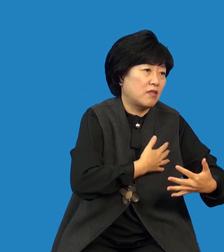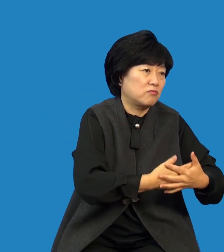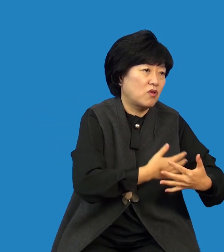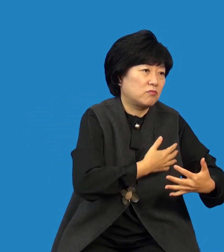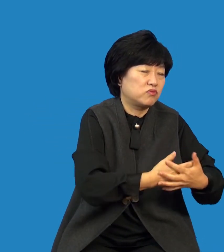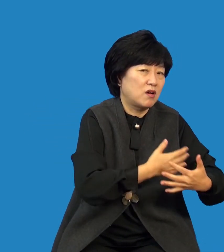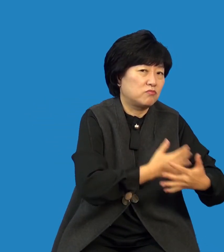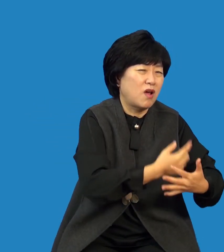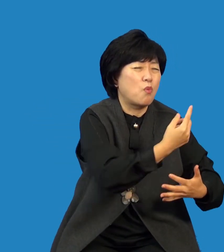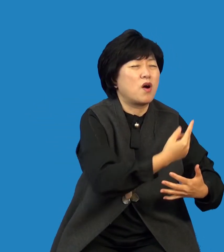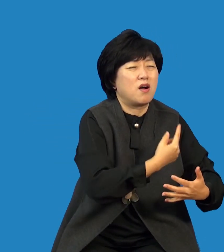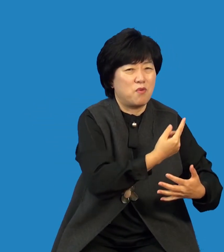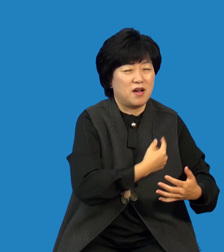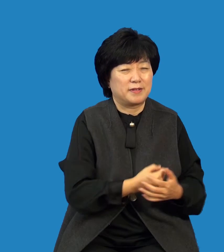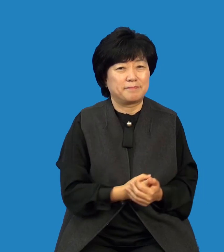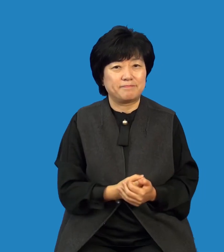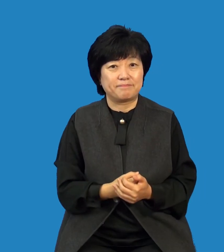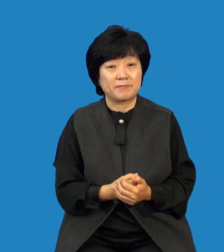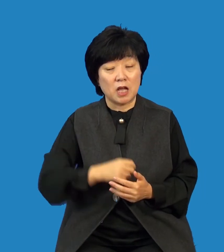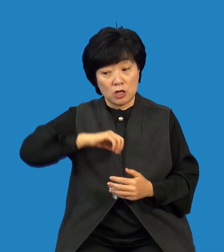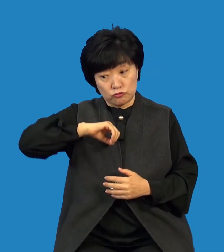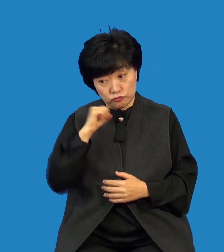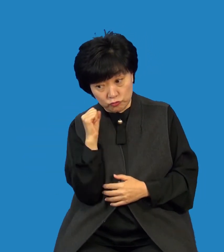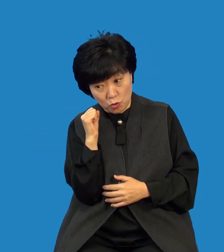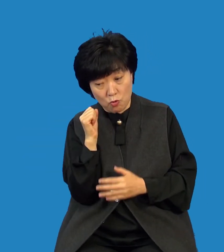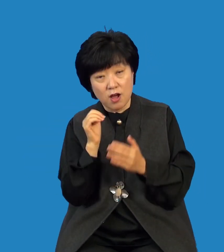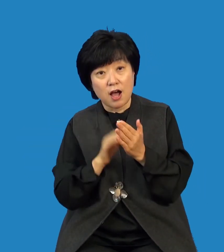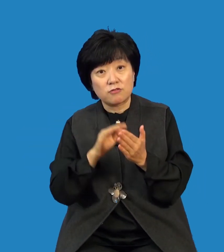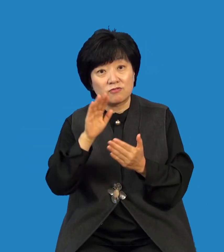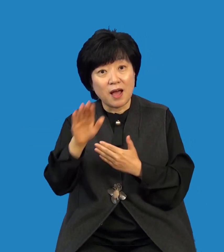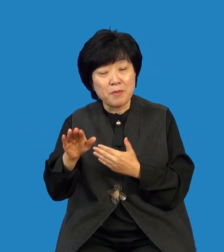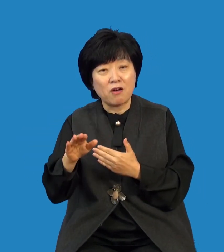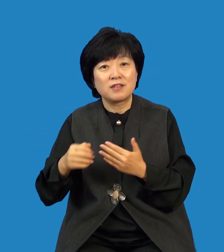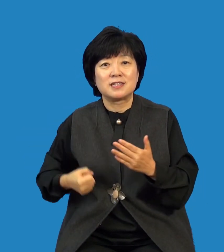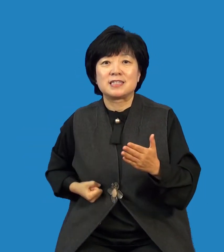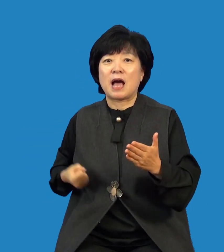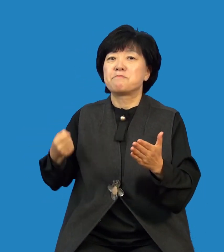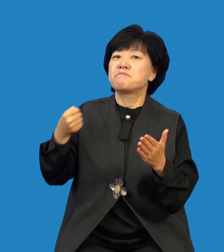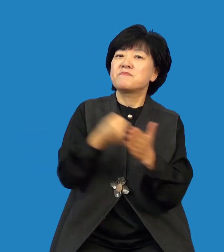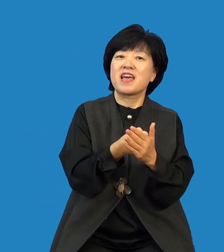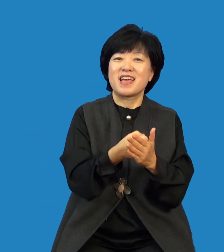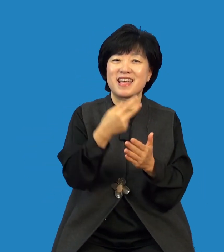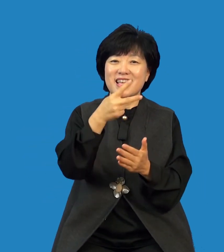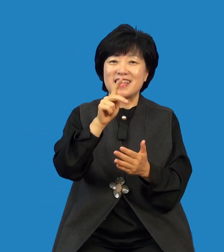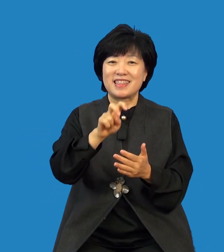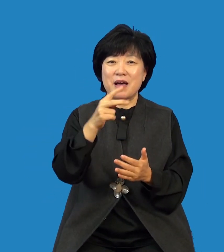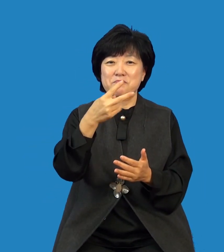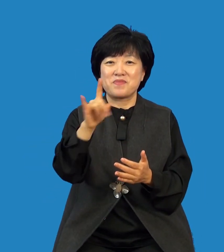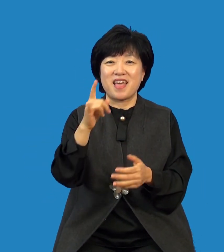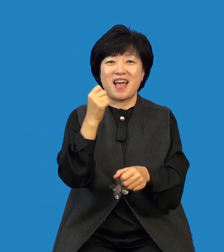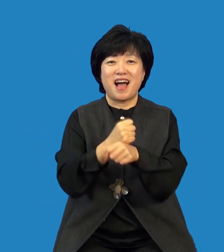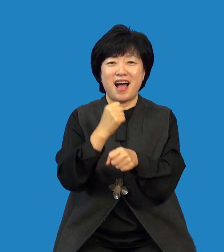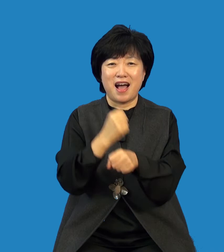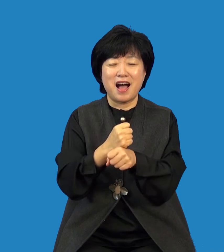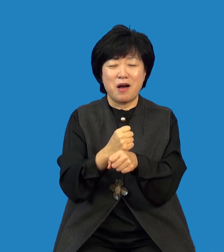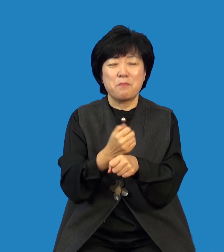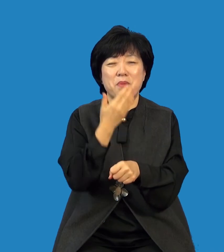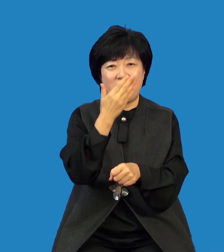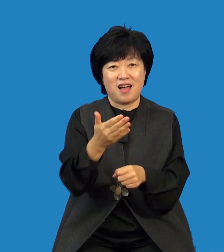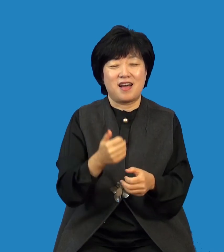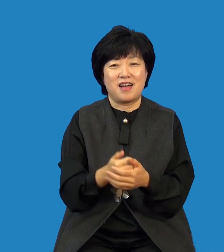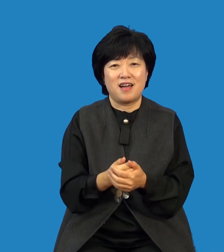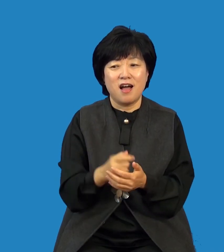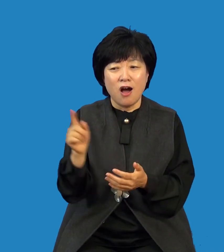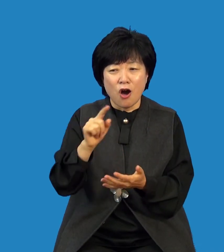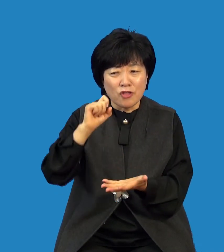것은 우리에게 대단한 담대함을 줍니다. 정말 하나님의 말씀에 딱 순종하잖아요. 특별히 어려운 것들을 순종하잖아.